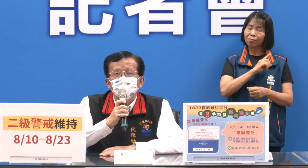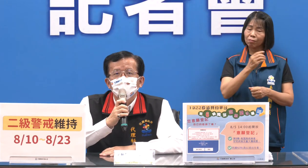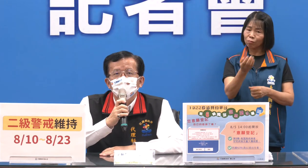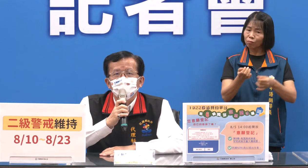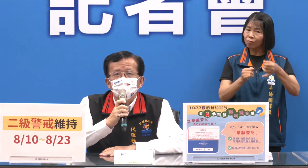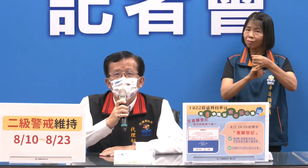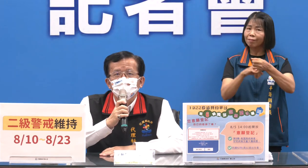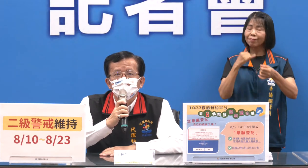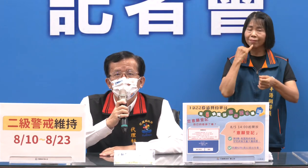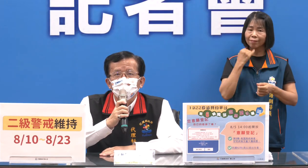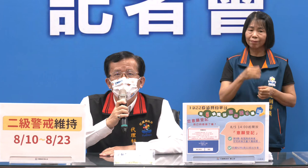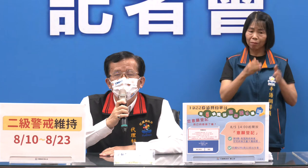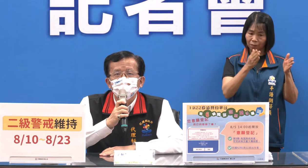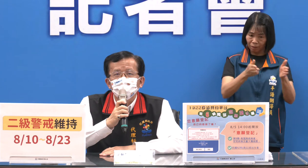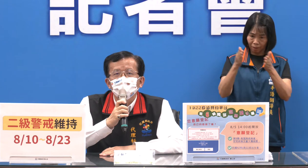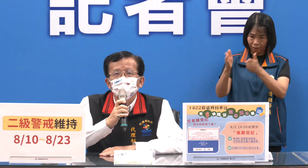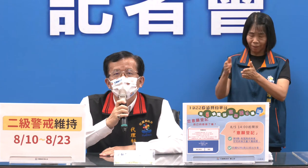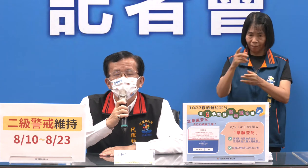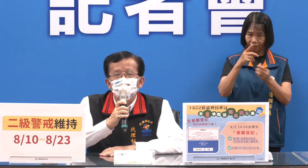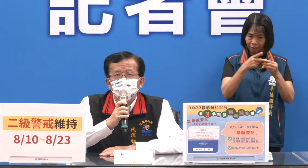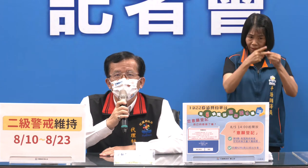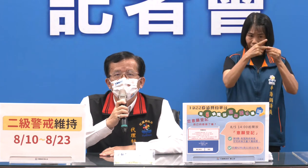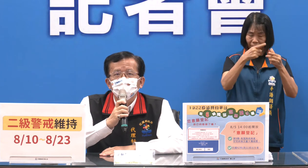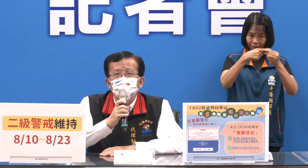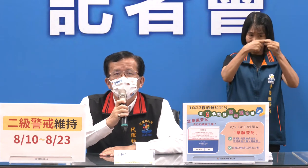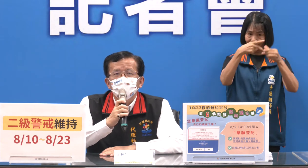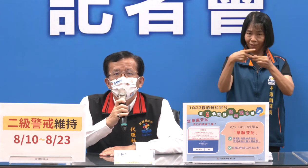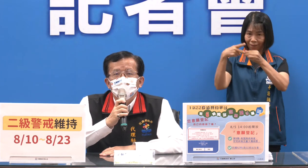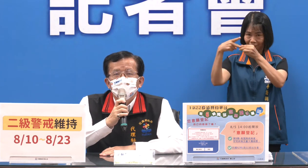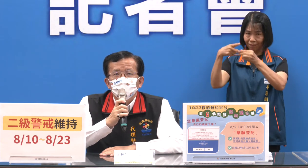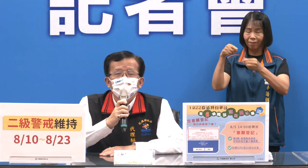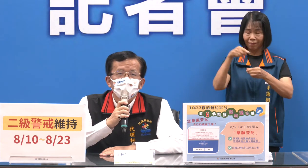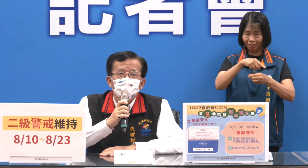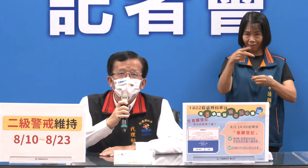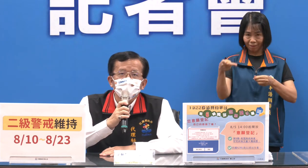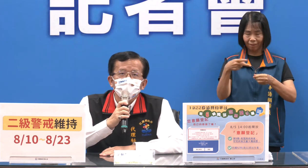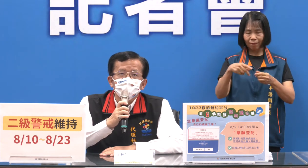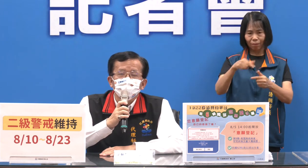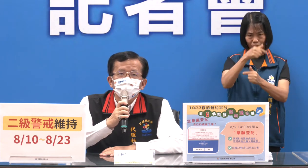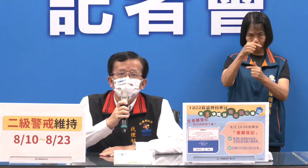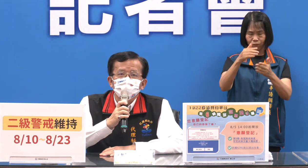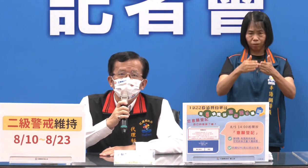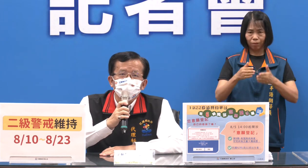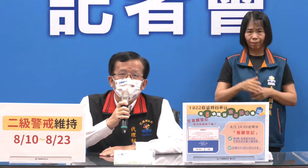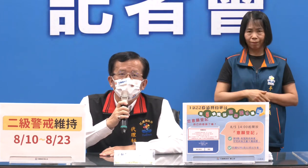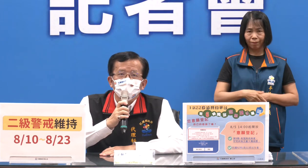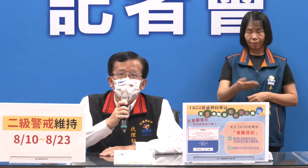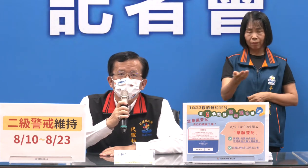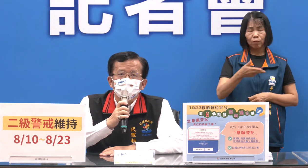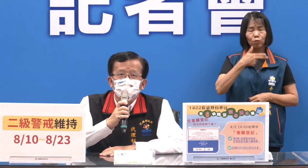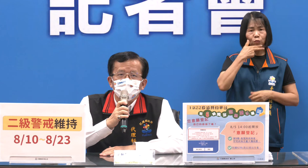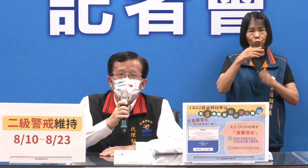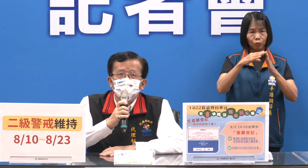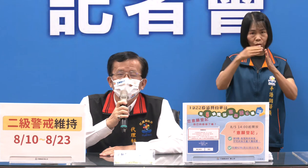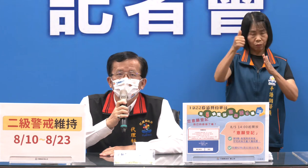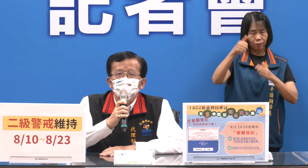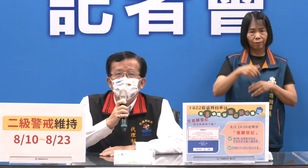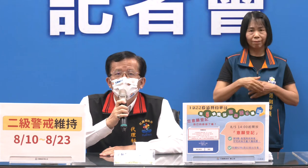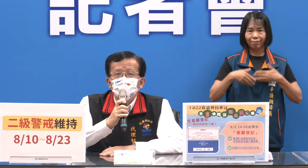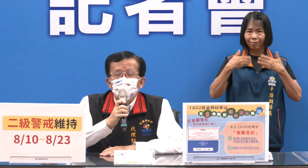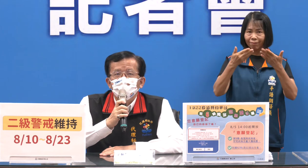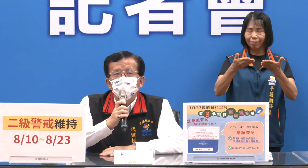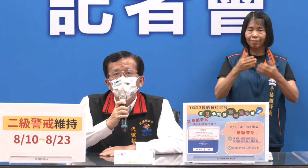的一个预约意愿跟预约。那么刚刚各位从朱局长所提供